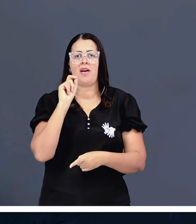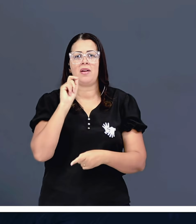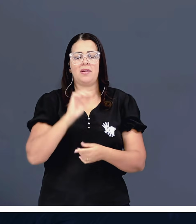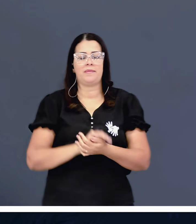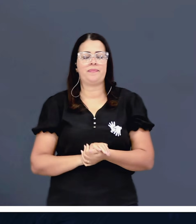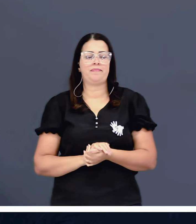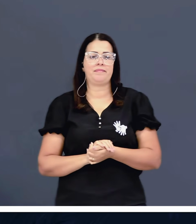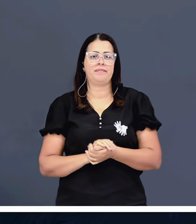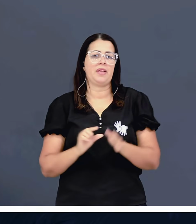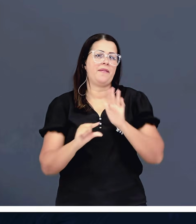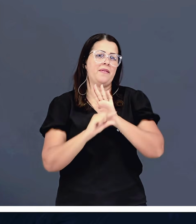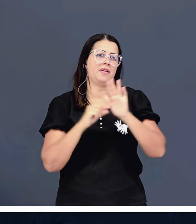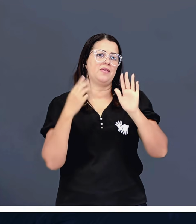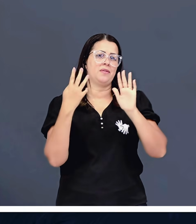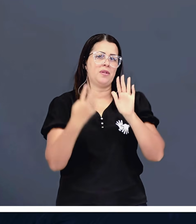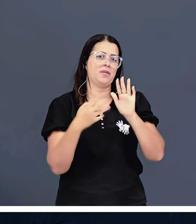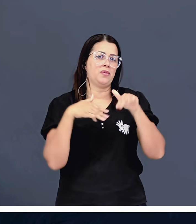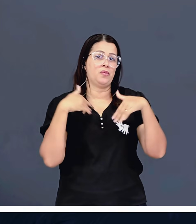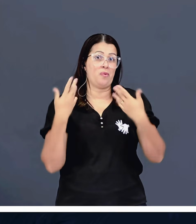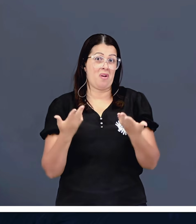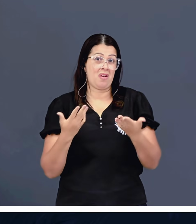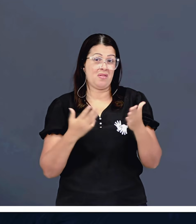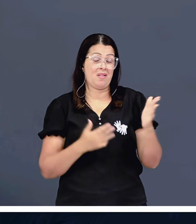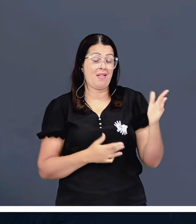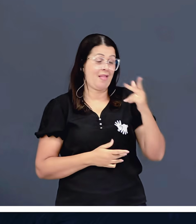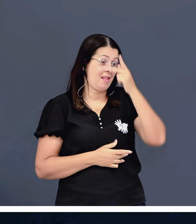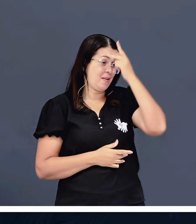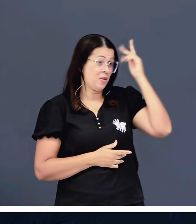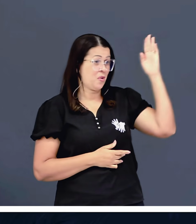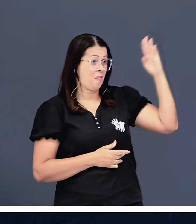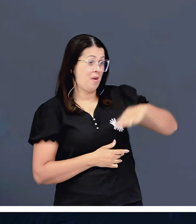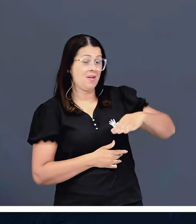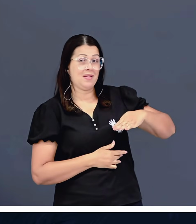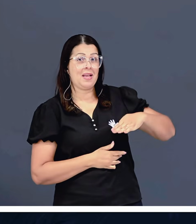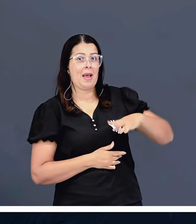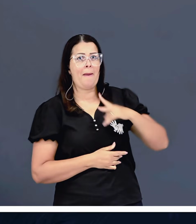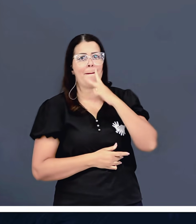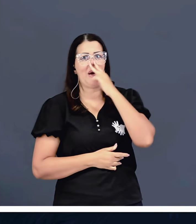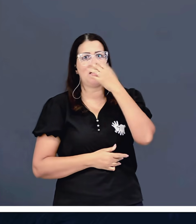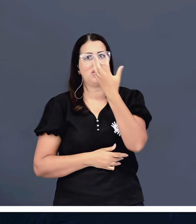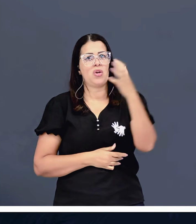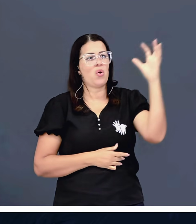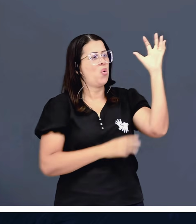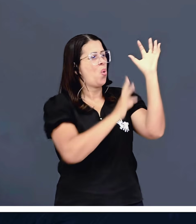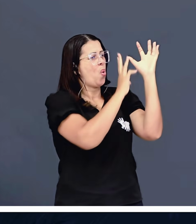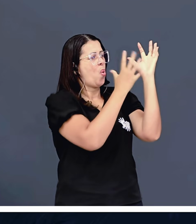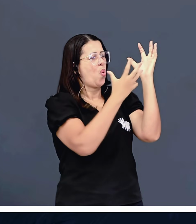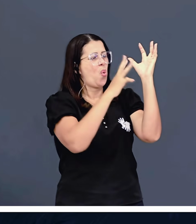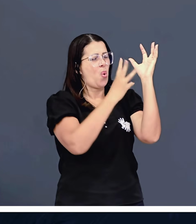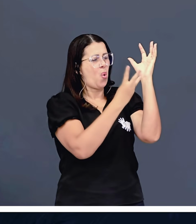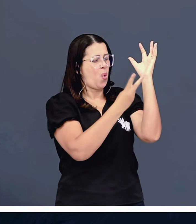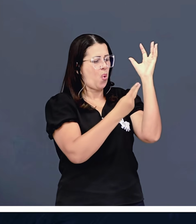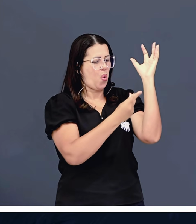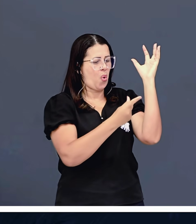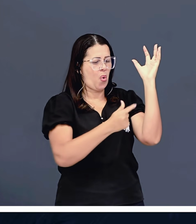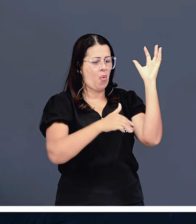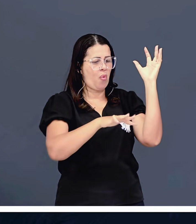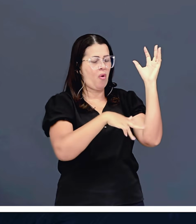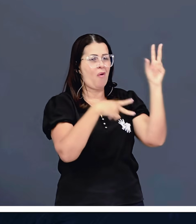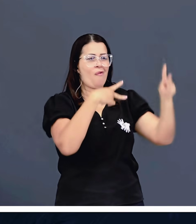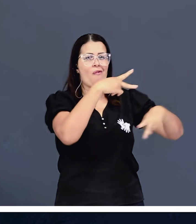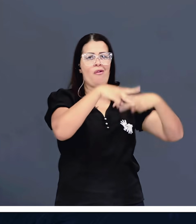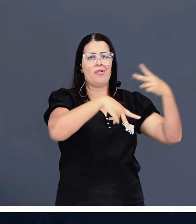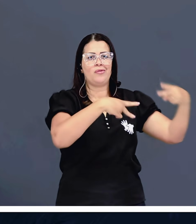o caso, o verso 4, não é o caso dos ímpios, são como a palha que o vento leva. Por isso os ímpios